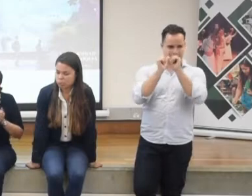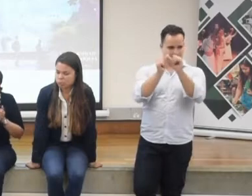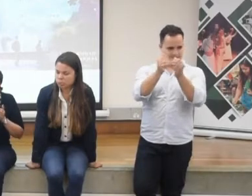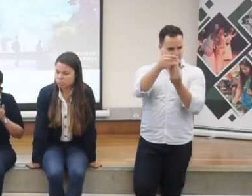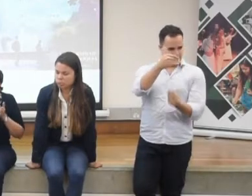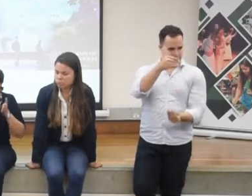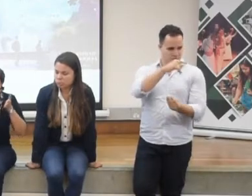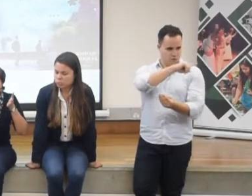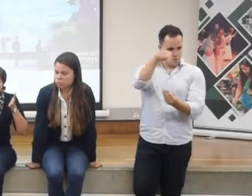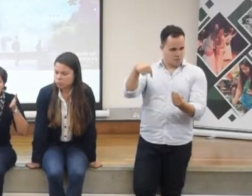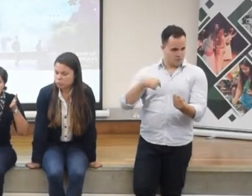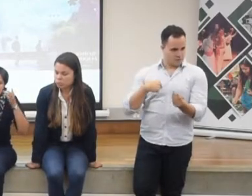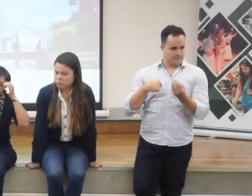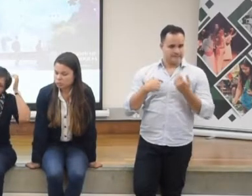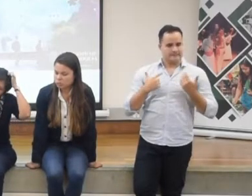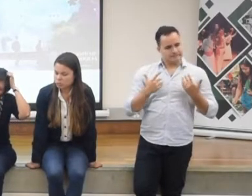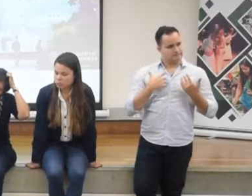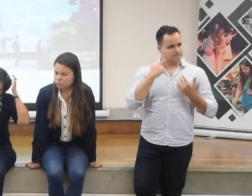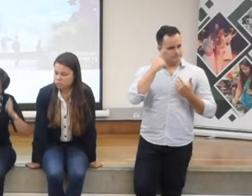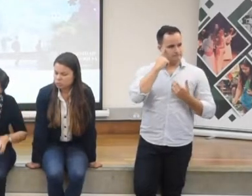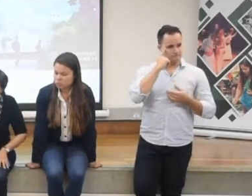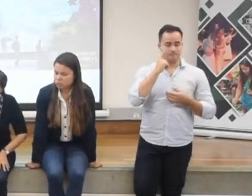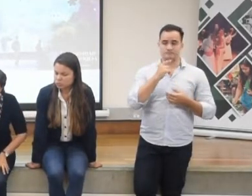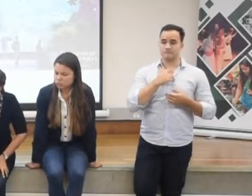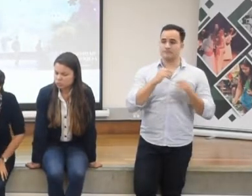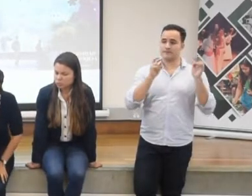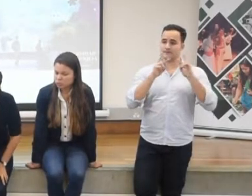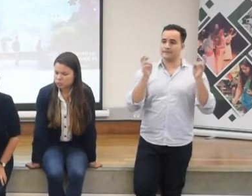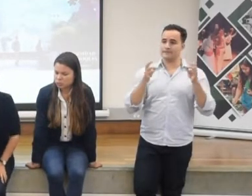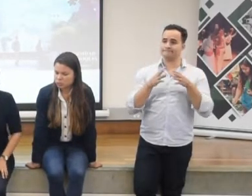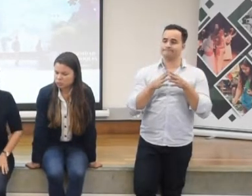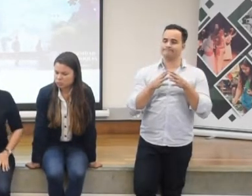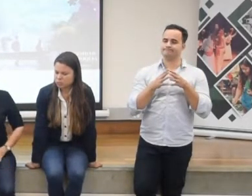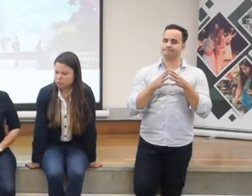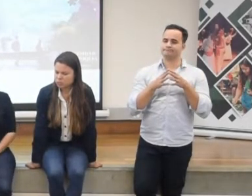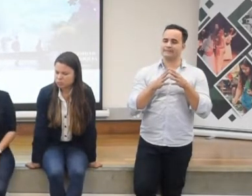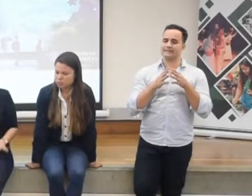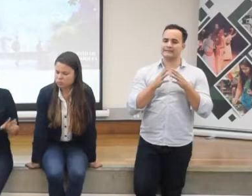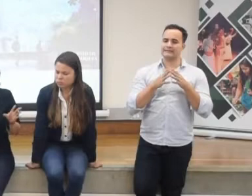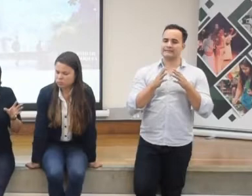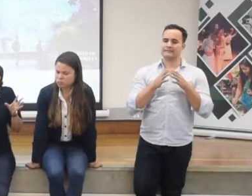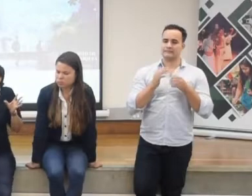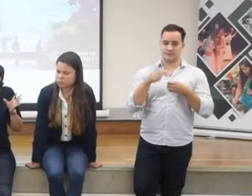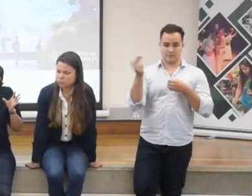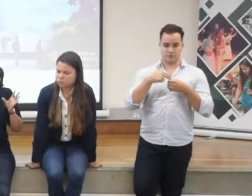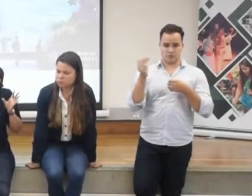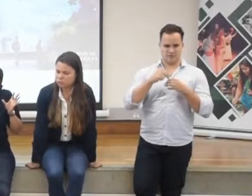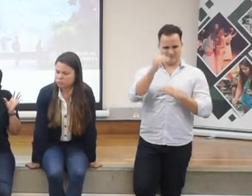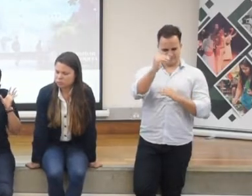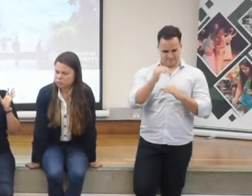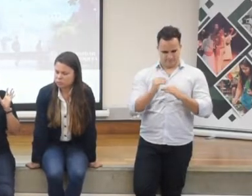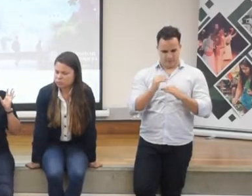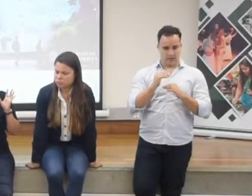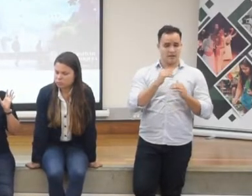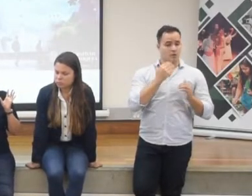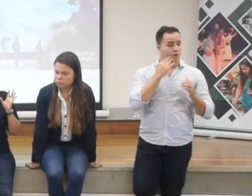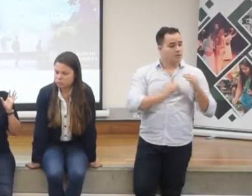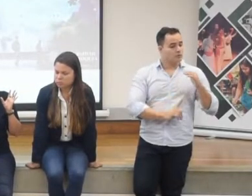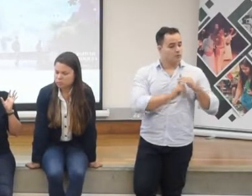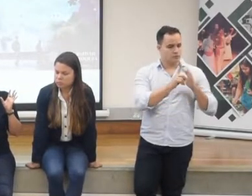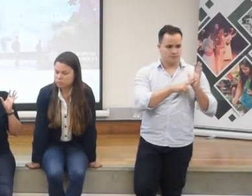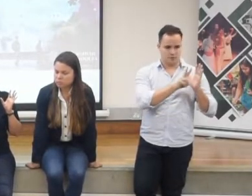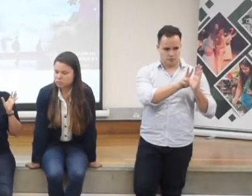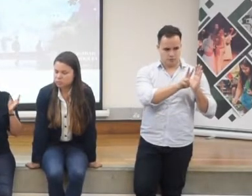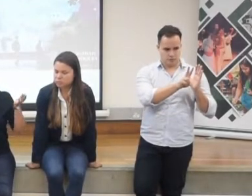podríamos decir que podríamos iniciar las políticas sobre reducción de la deserción, para algunos empiezan en 2002,